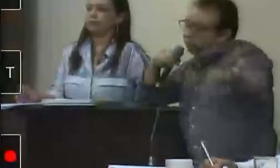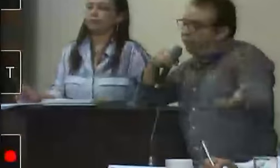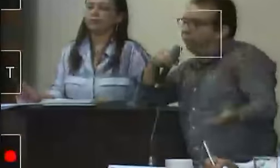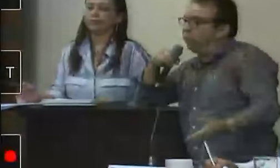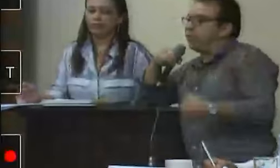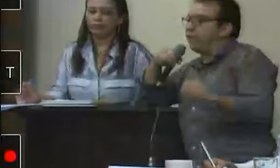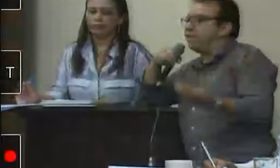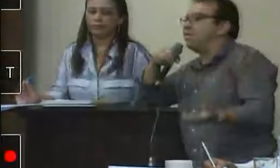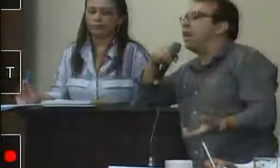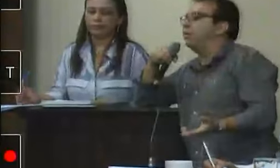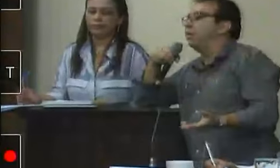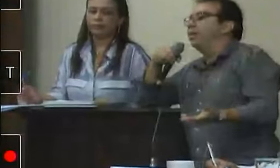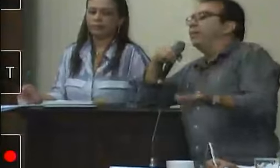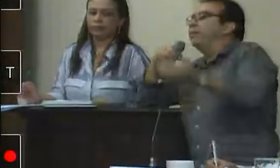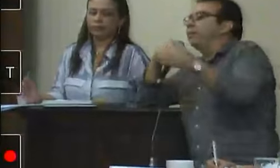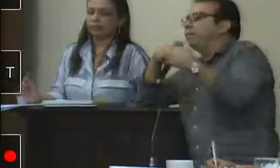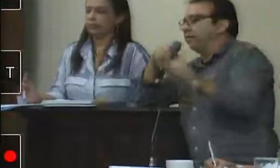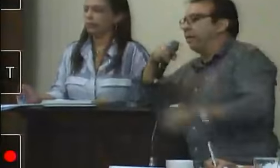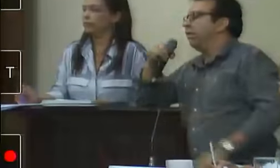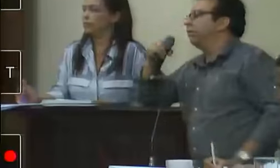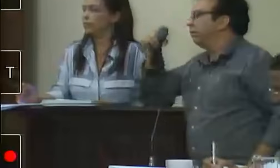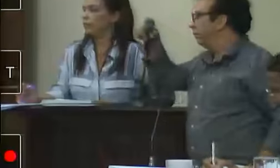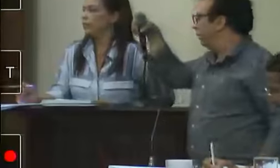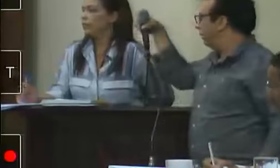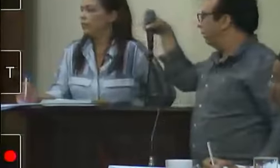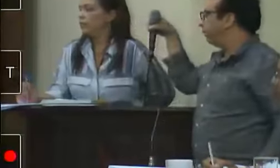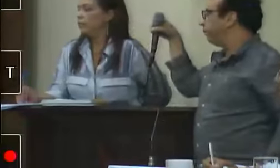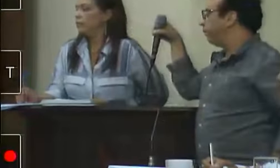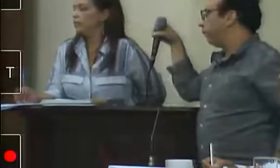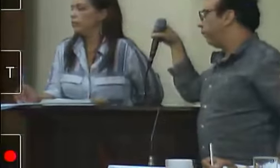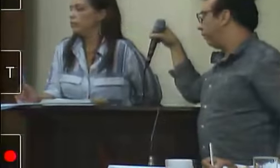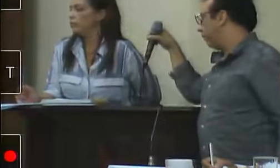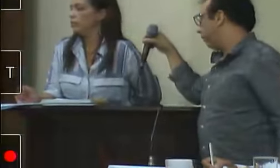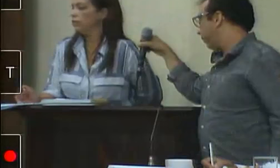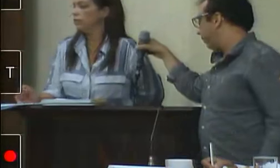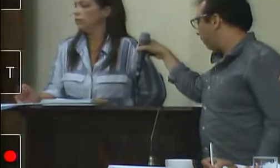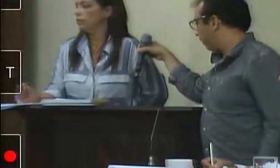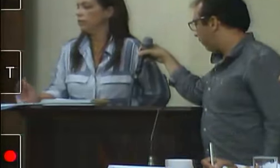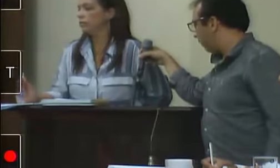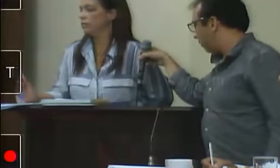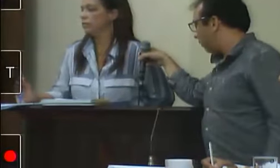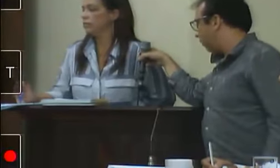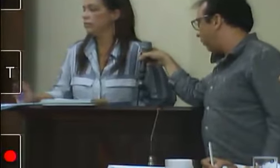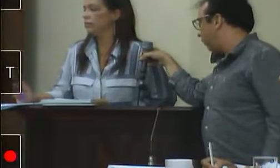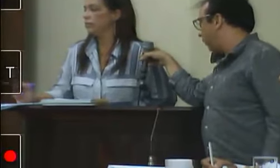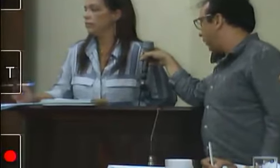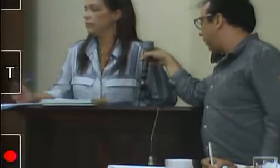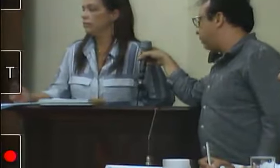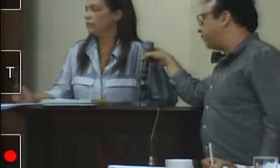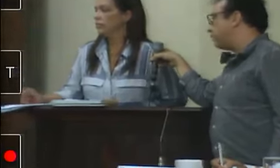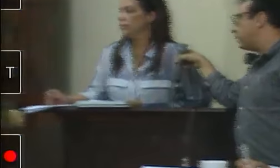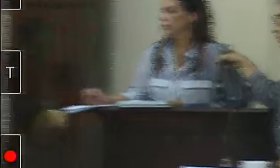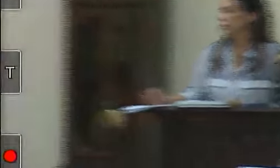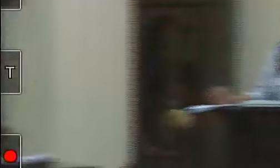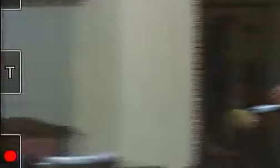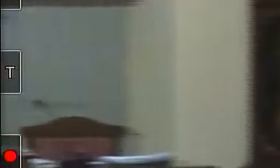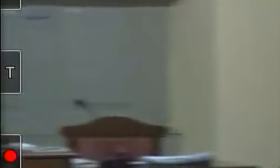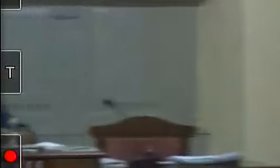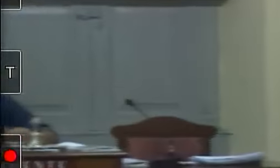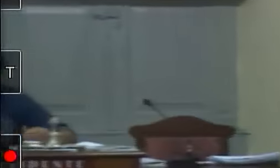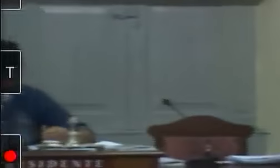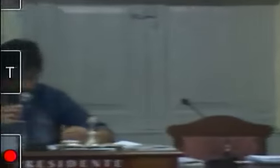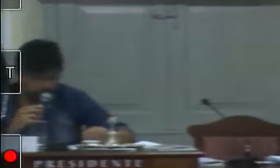Um valor diferenciado. Queria só pedir aos vereadores aqui um pouquinho de atenção aqui, que nós temos aqui mais